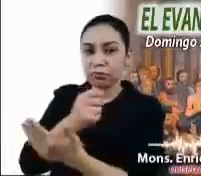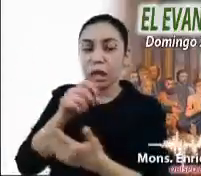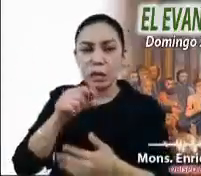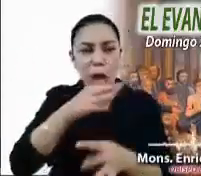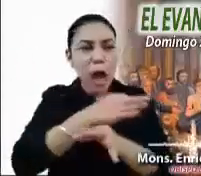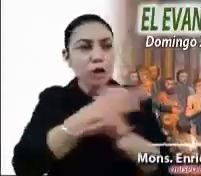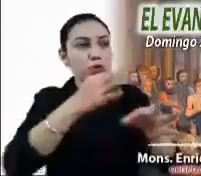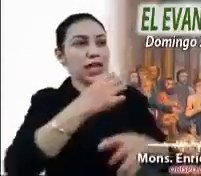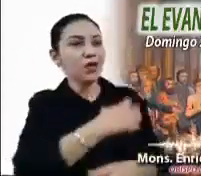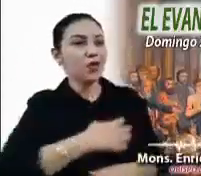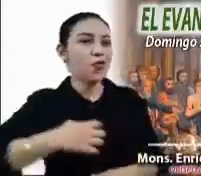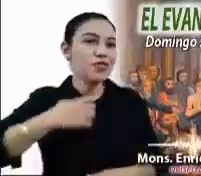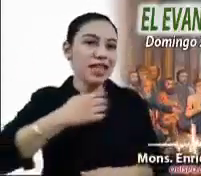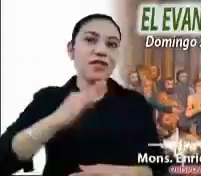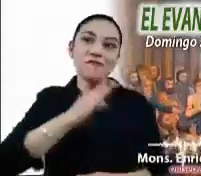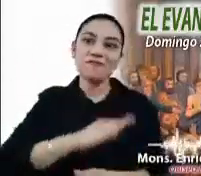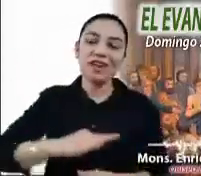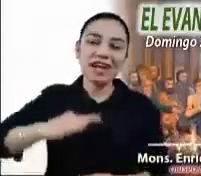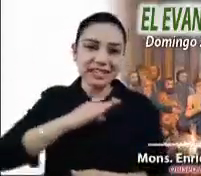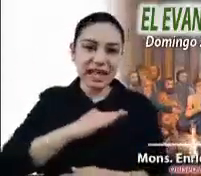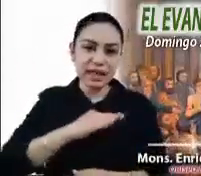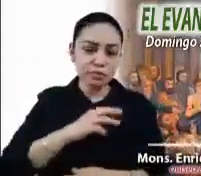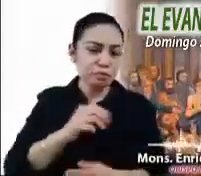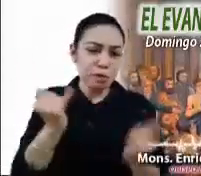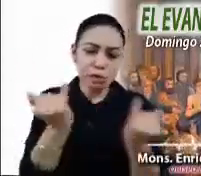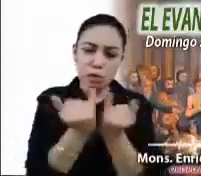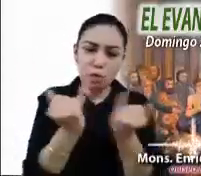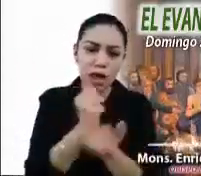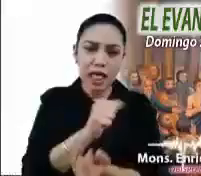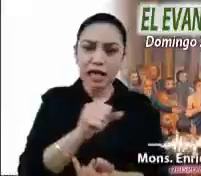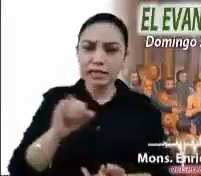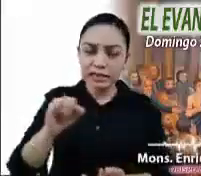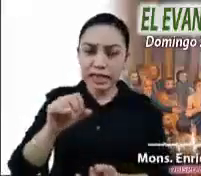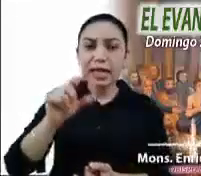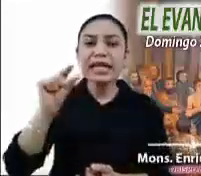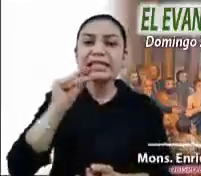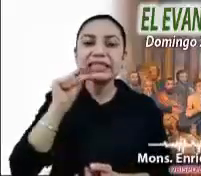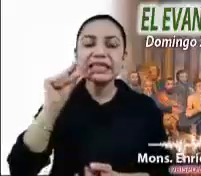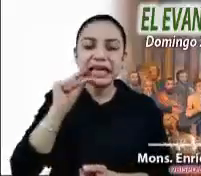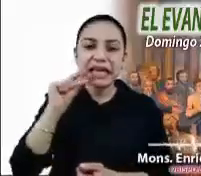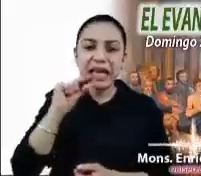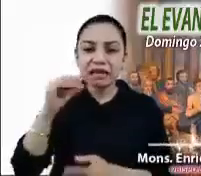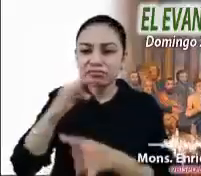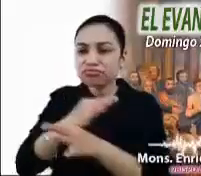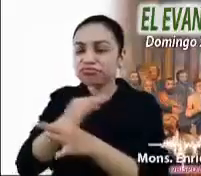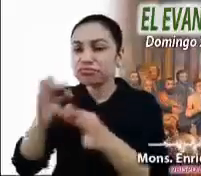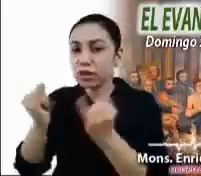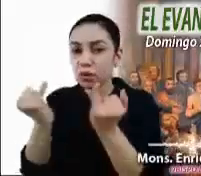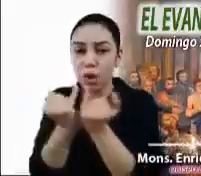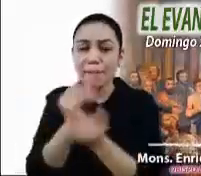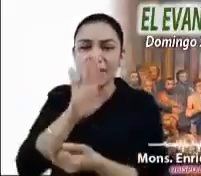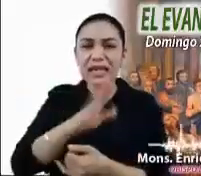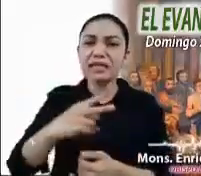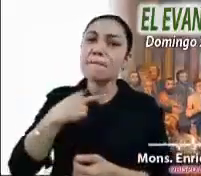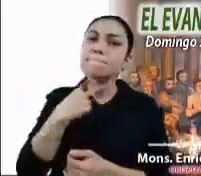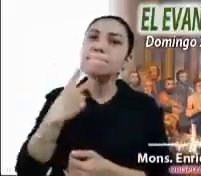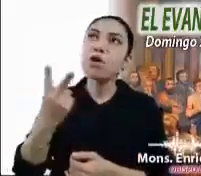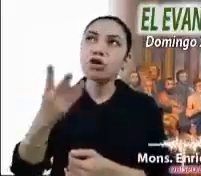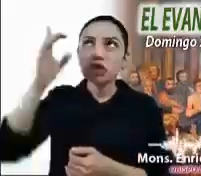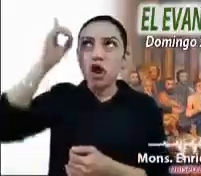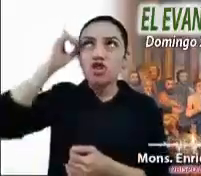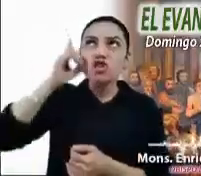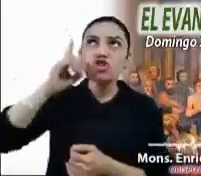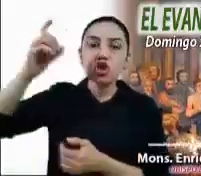felicidad. Así lo retoma Isaías como voz que anuncia la alegría de la presencia de Dios, como voz que hace comprender que Dios